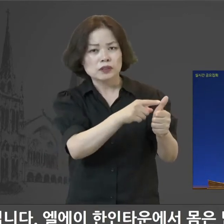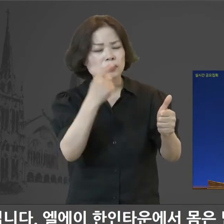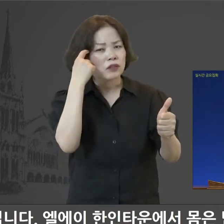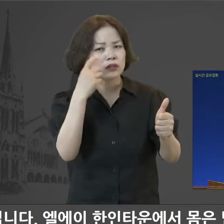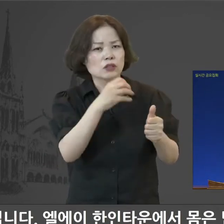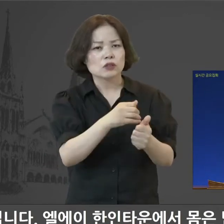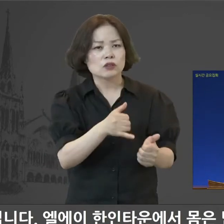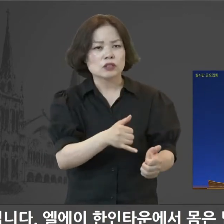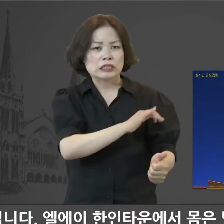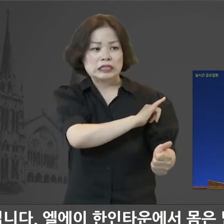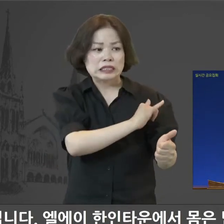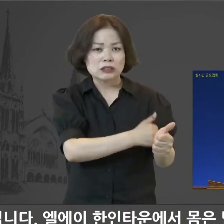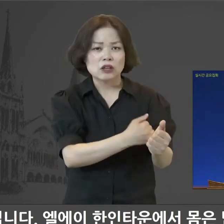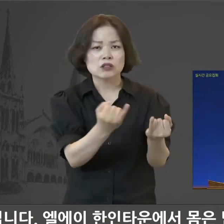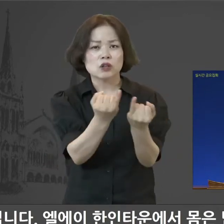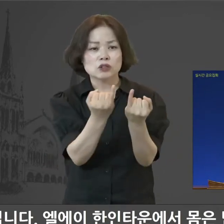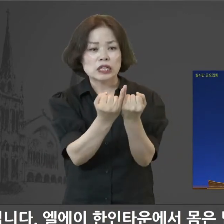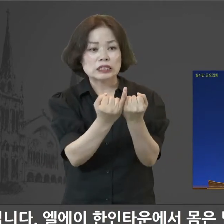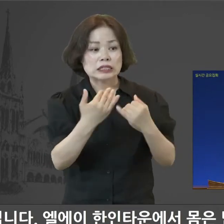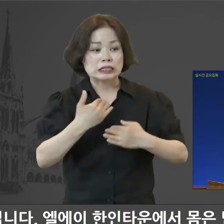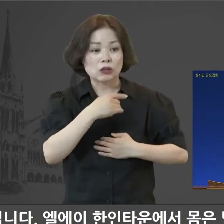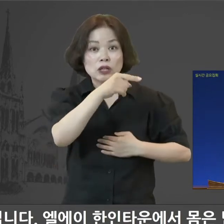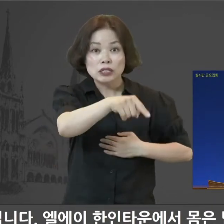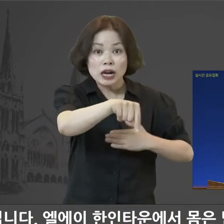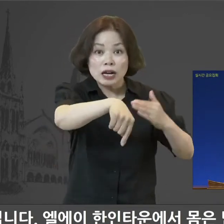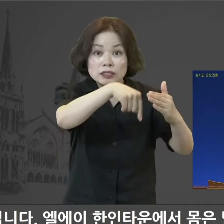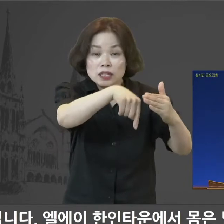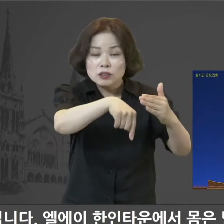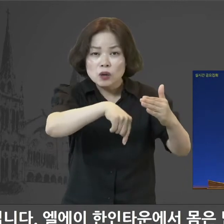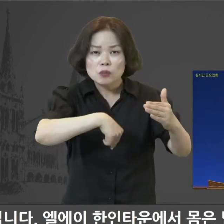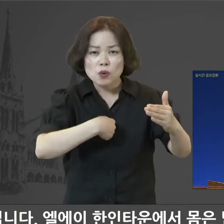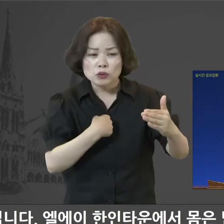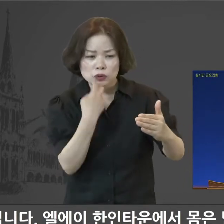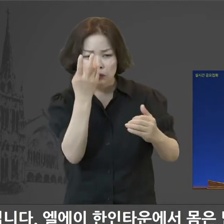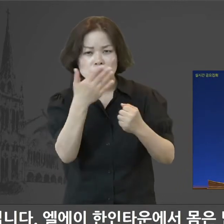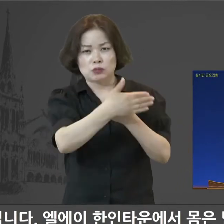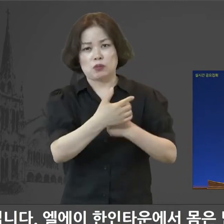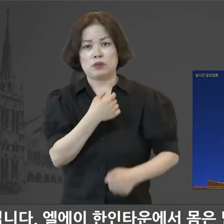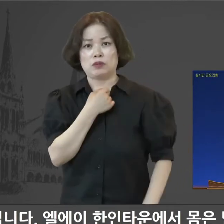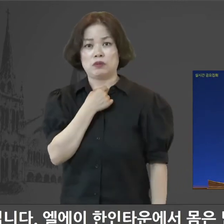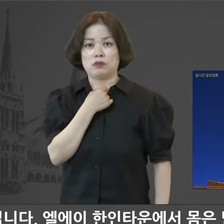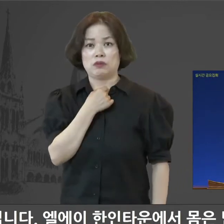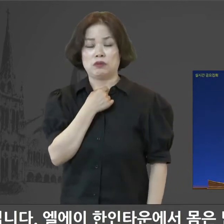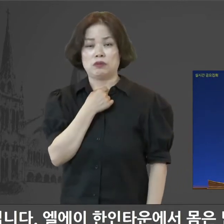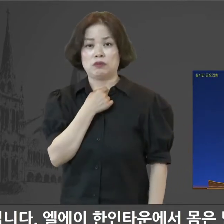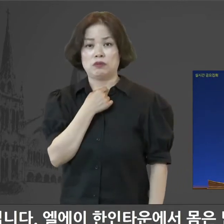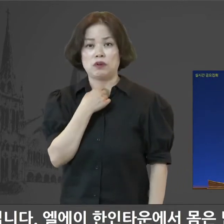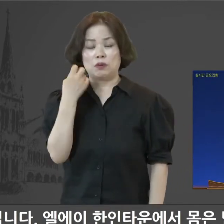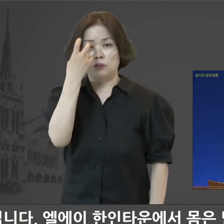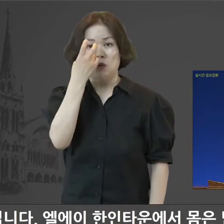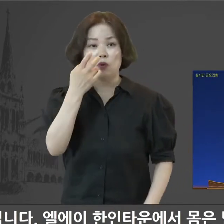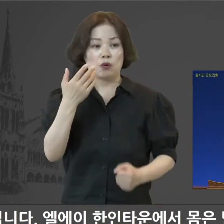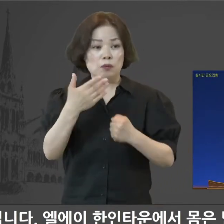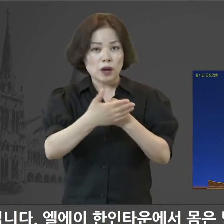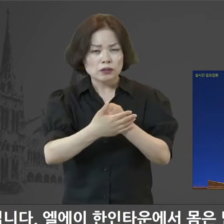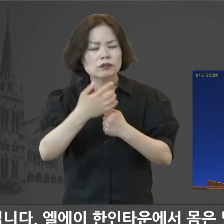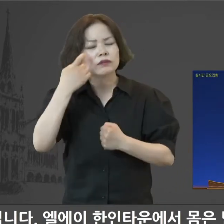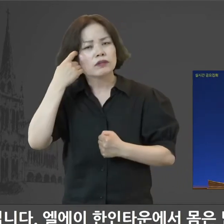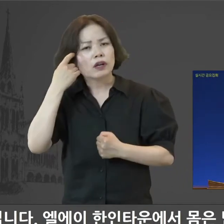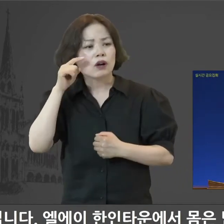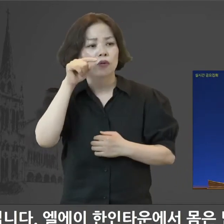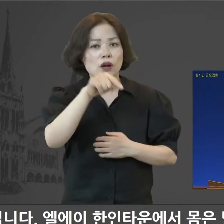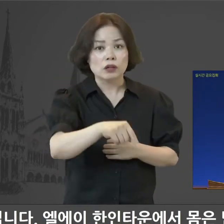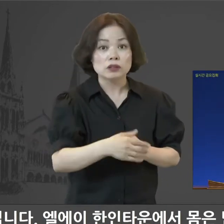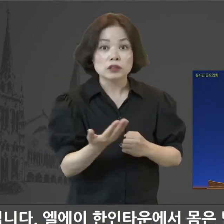오히려 여성들은 여탕에 갈 때 그 안에서 본인이 보호받기를 원하죠. 그리고 당연히 보호돼야 된다라고 생각하고 가는